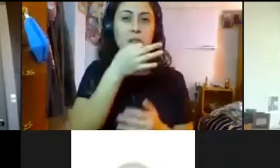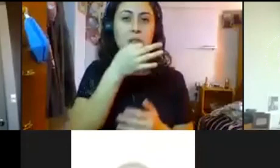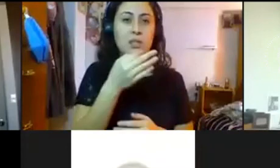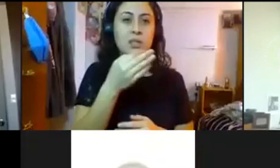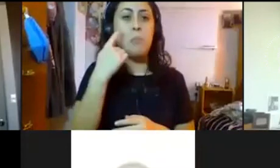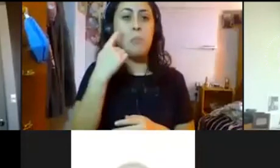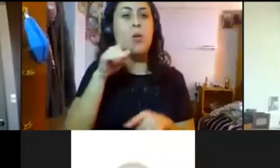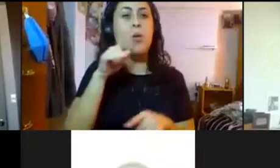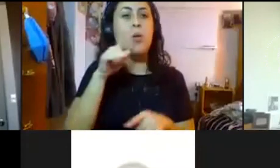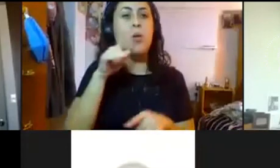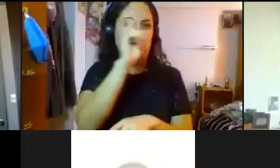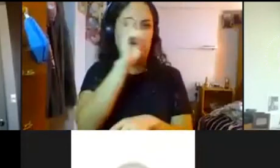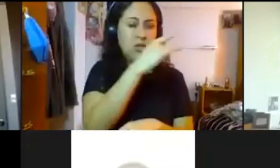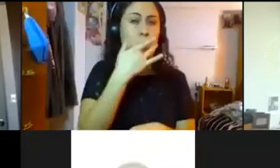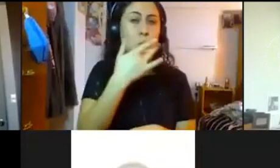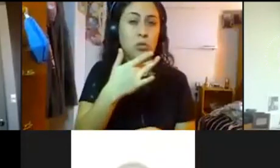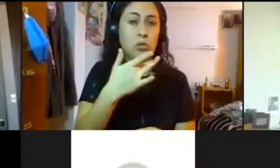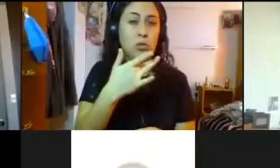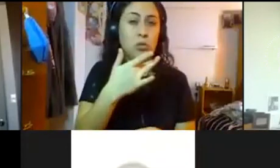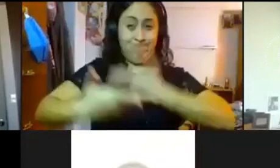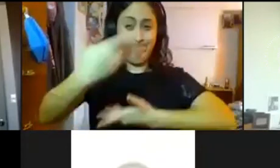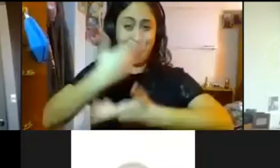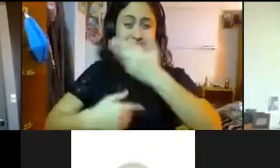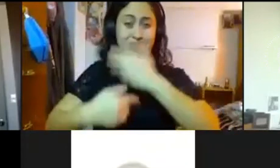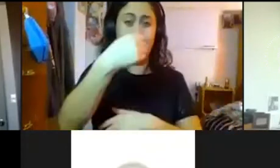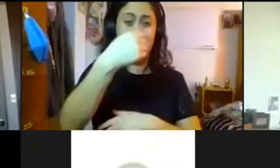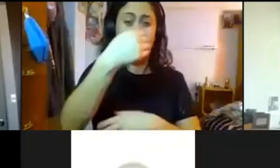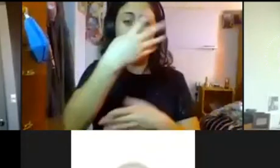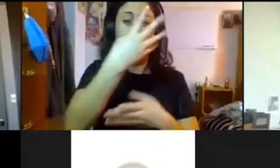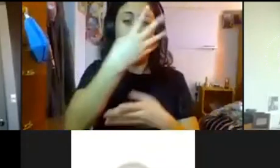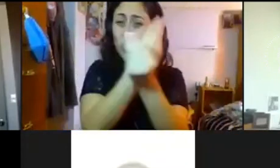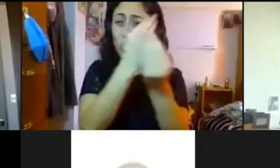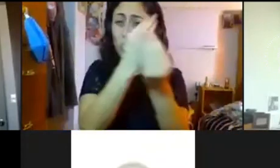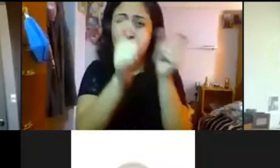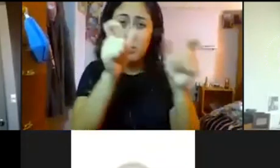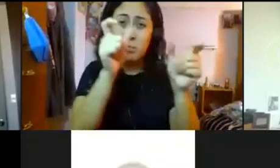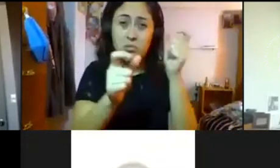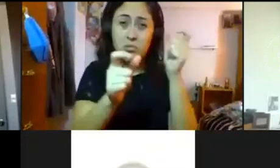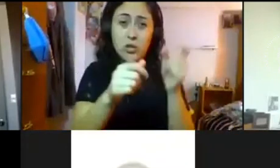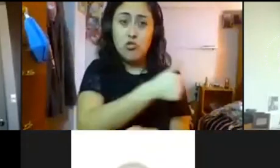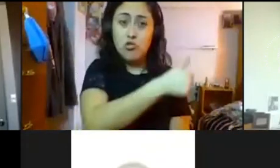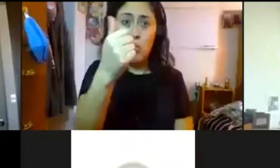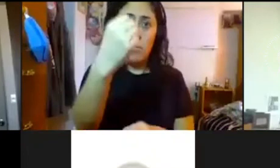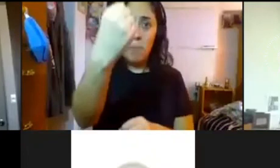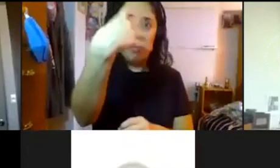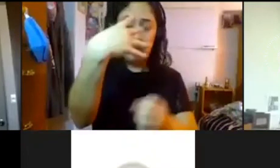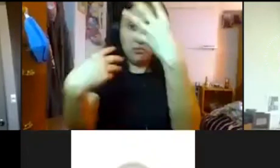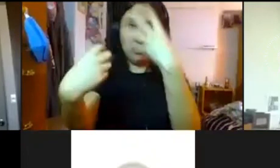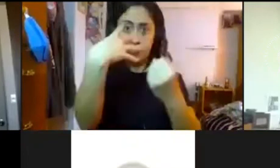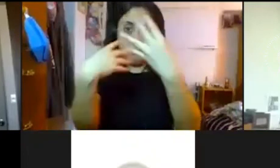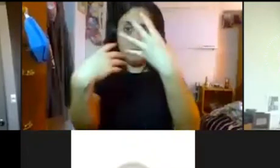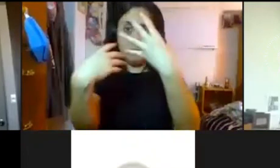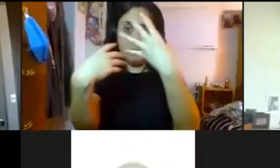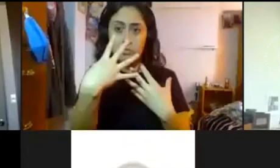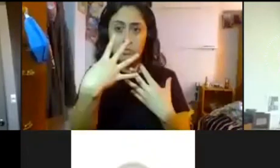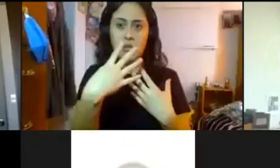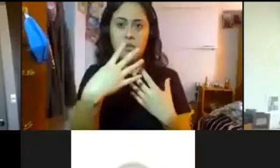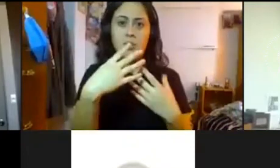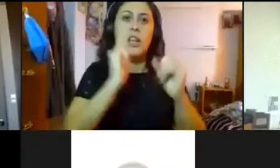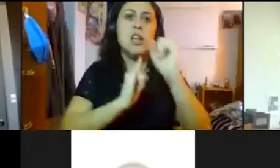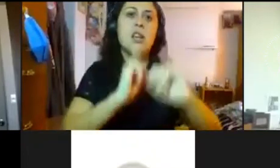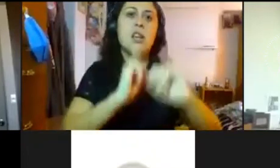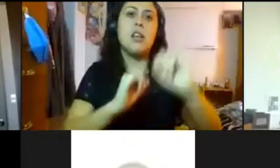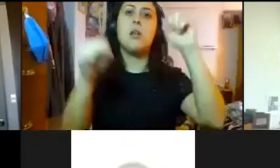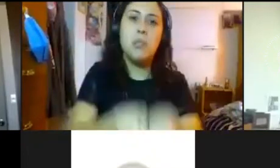eso, no, pero me refiero a que eso hace que el internet está mucho más lento. De hecho, ahora cuando encendieron sus cámaras para sacarse las fotos, se me quedaron